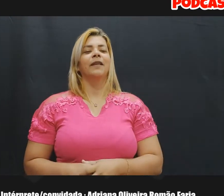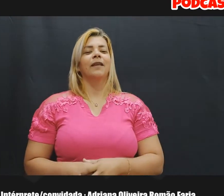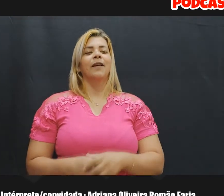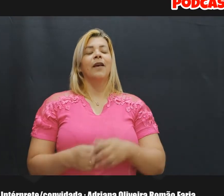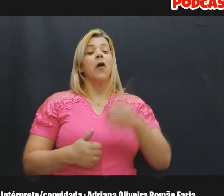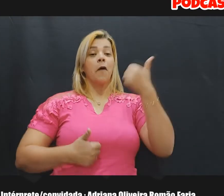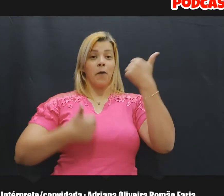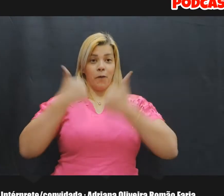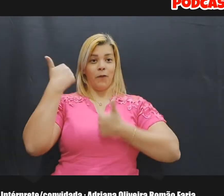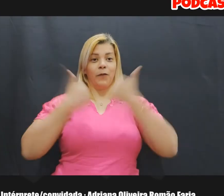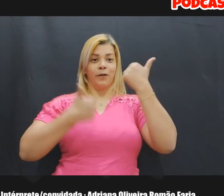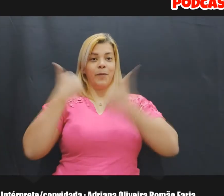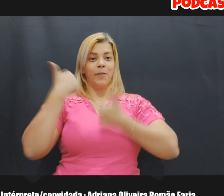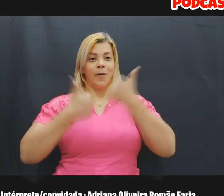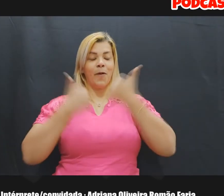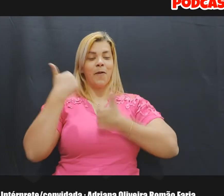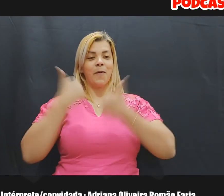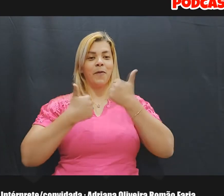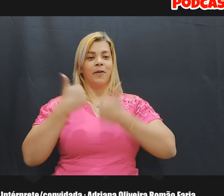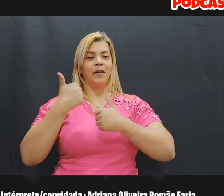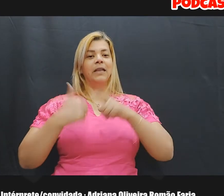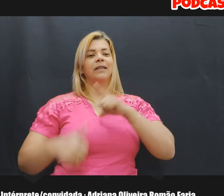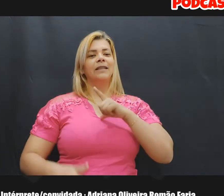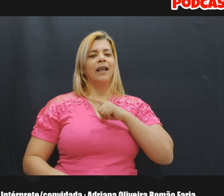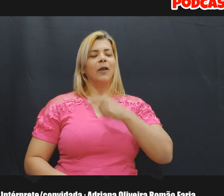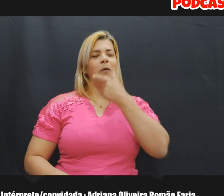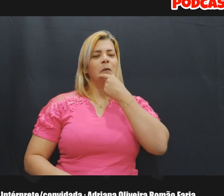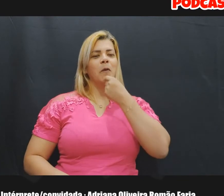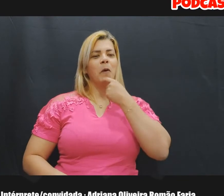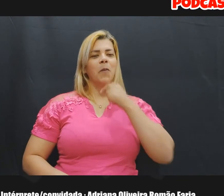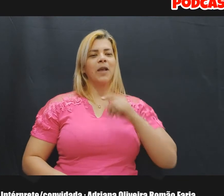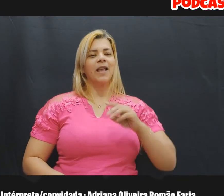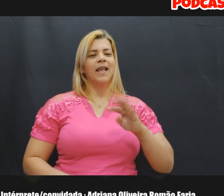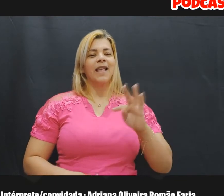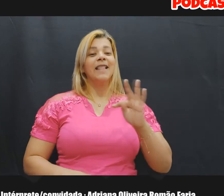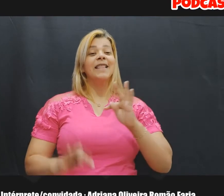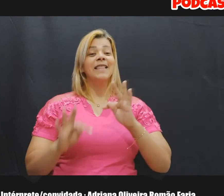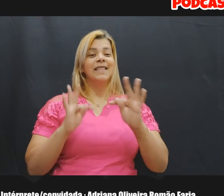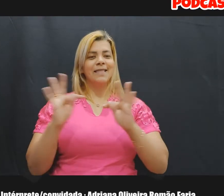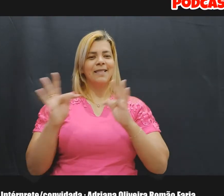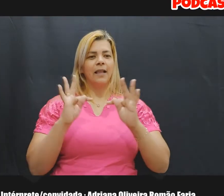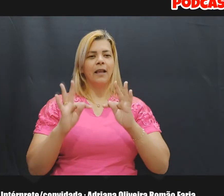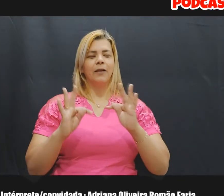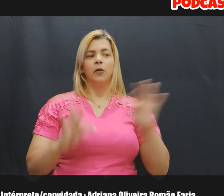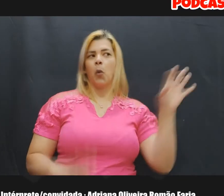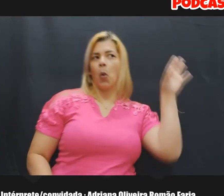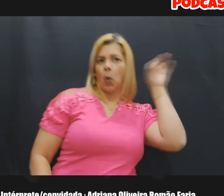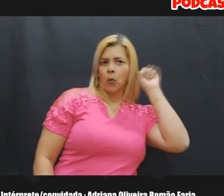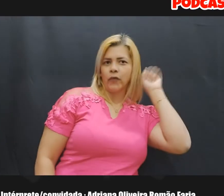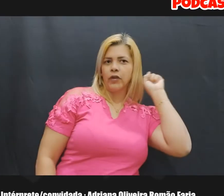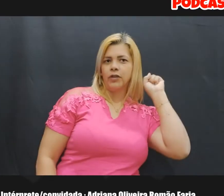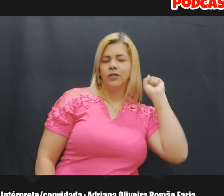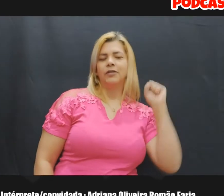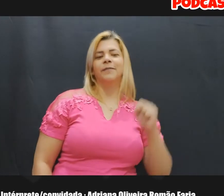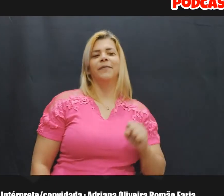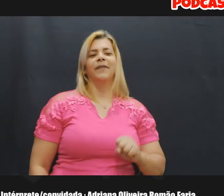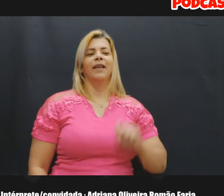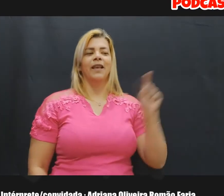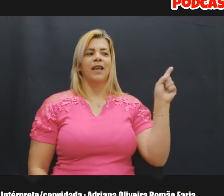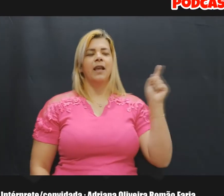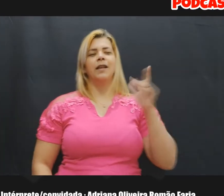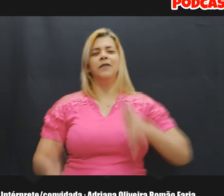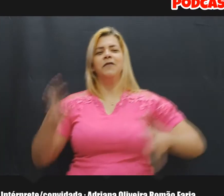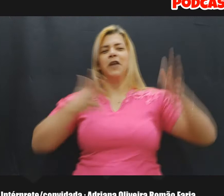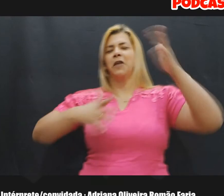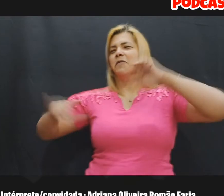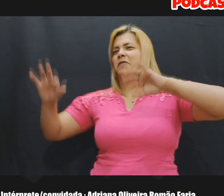futebol que tem, o técnico é ouvinte. Por quê? Né? Lógico, o técnico que vai ensinar eles, mas é